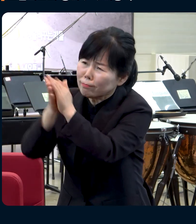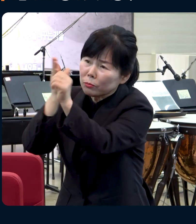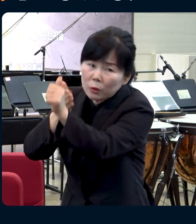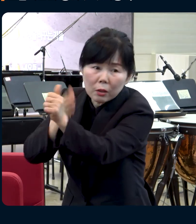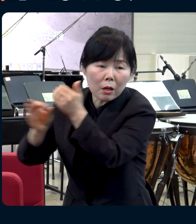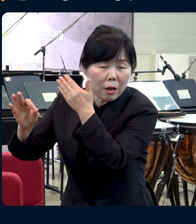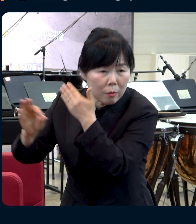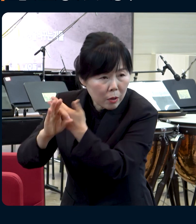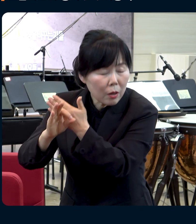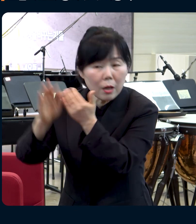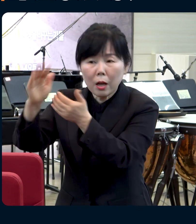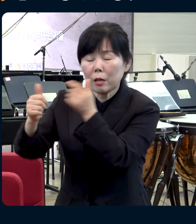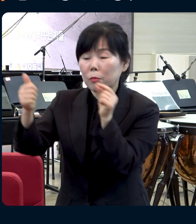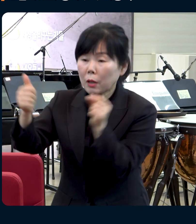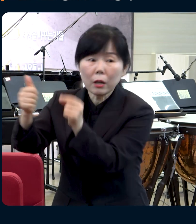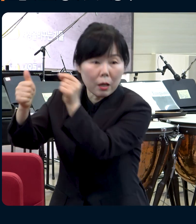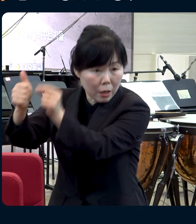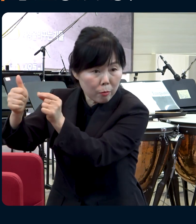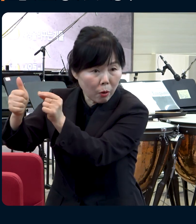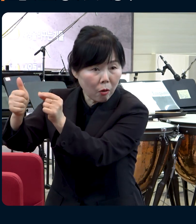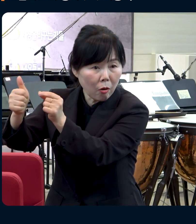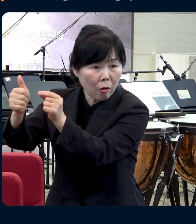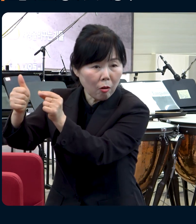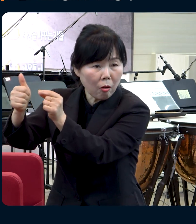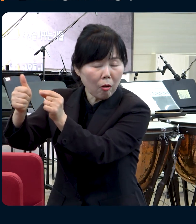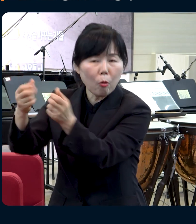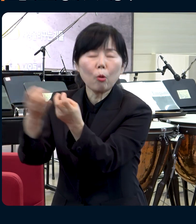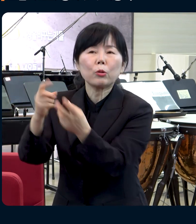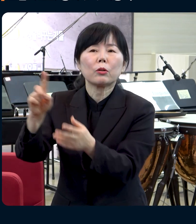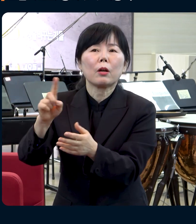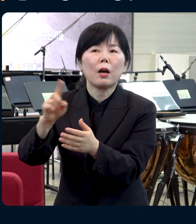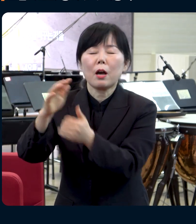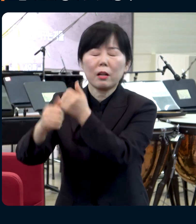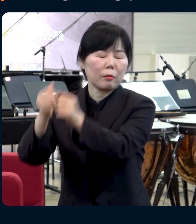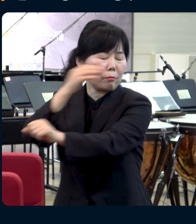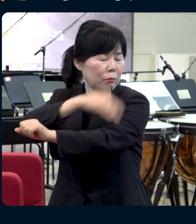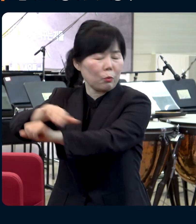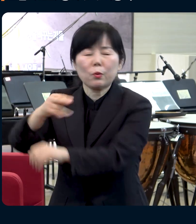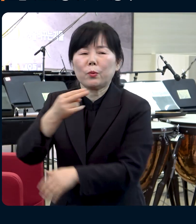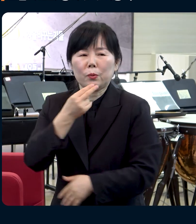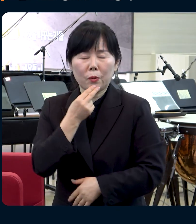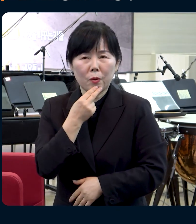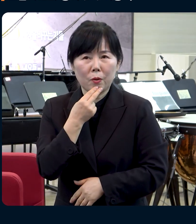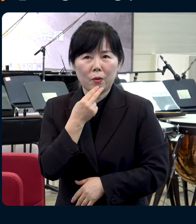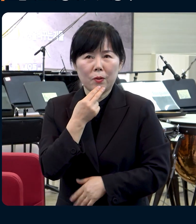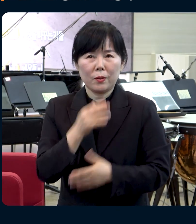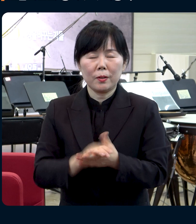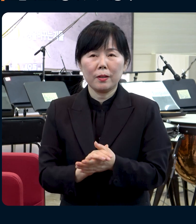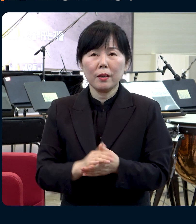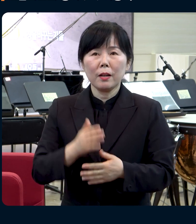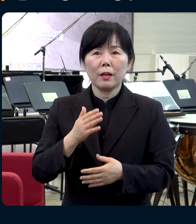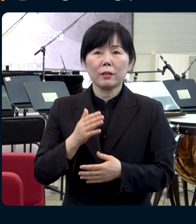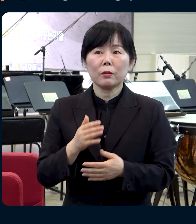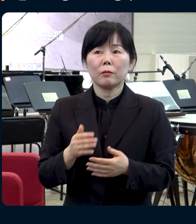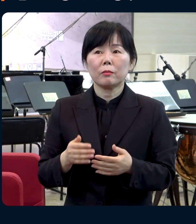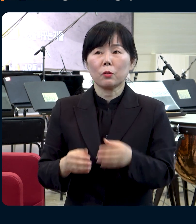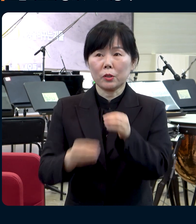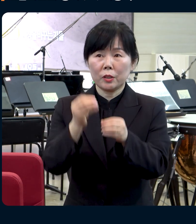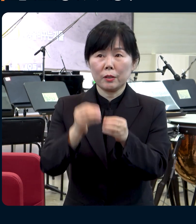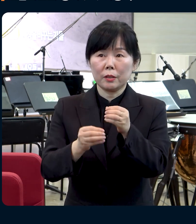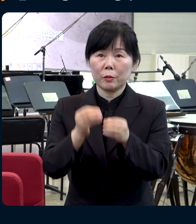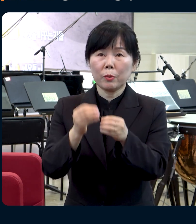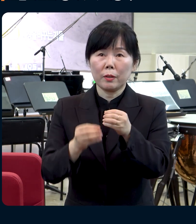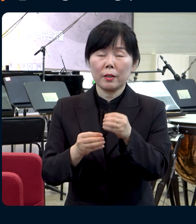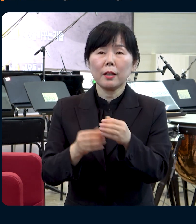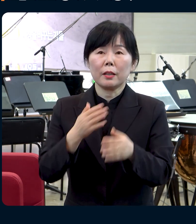가까이 하신다는 것입니다. 아멘. 또 여러분 뭡니까? 시편 63편 8절에서는요 다음과 같이 말씀합니다. 우리 같이 읽어볼까요?